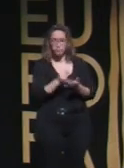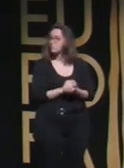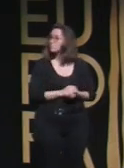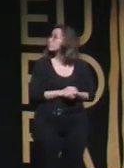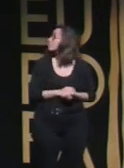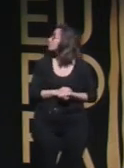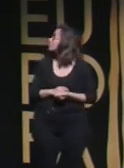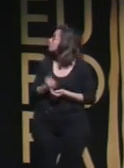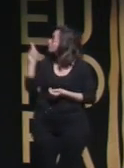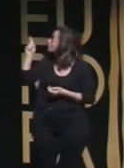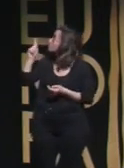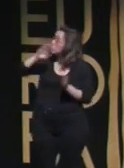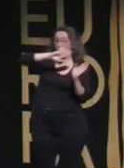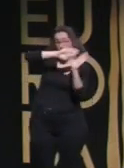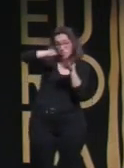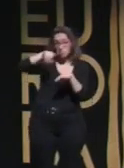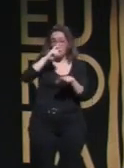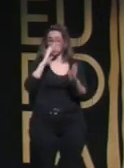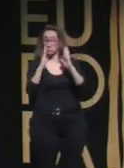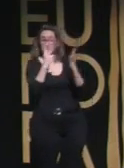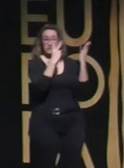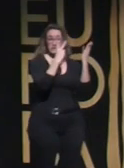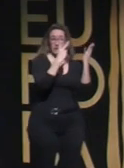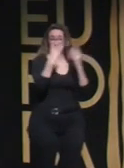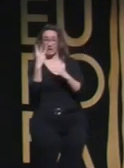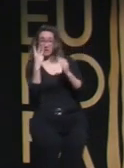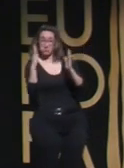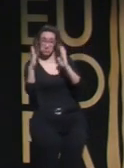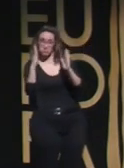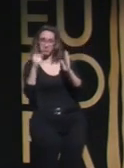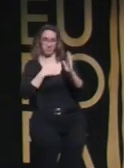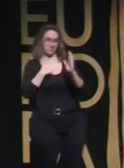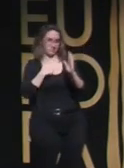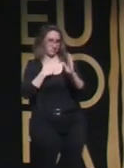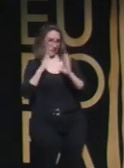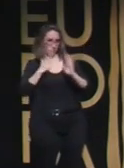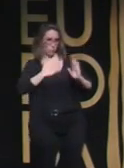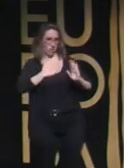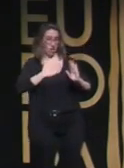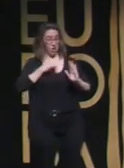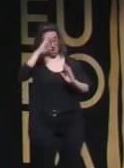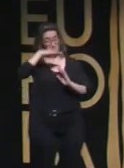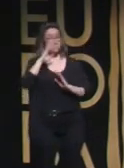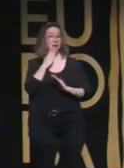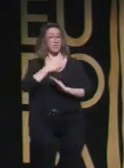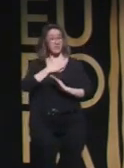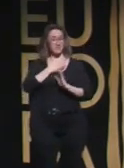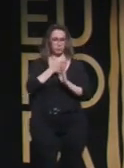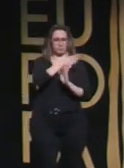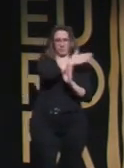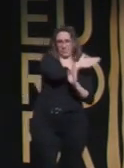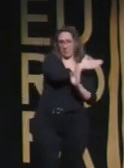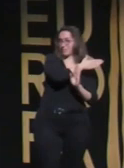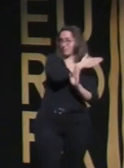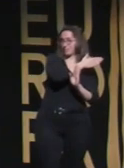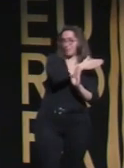primeras en color, año 73, ¿vale? Pero mis padres vienen de por aquí. Y ahora estamos en familias